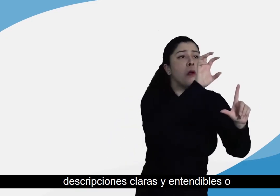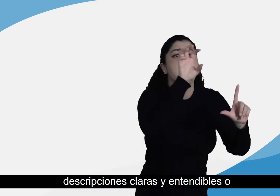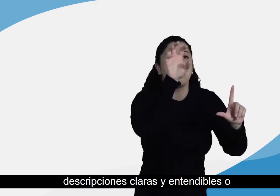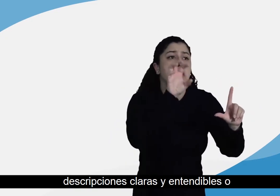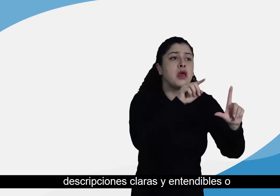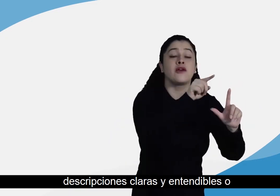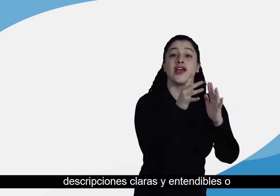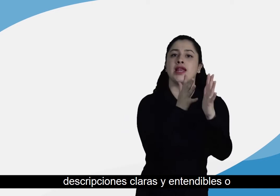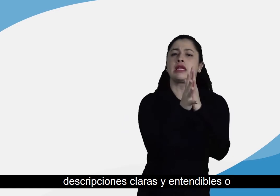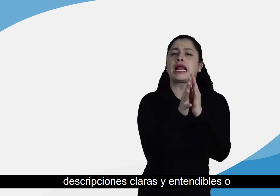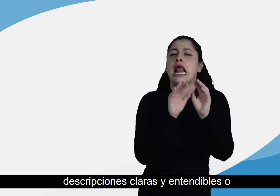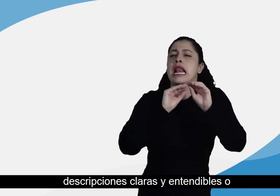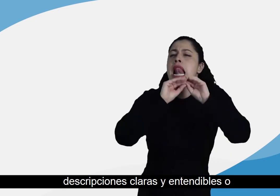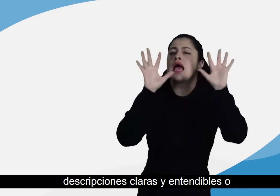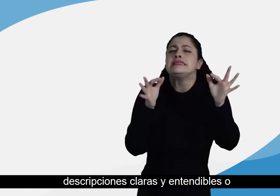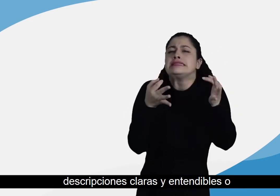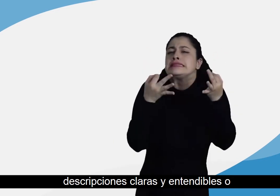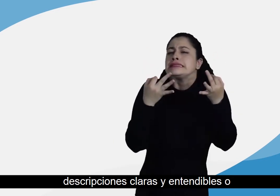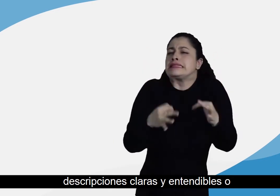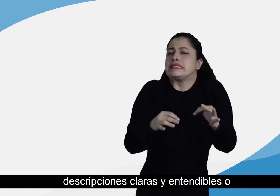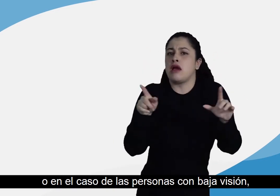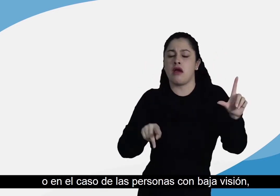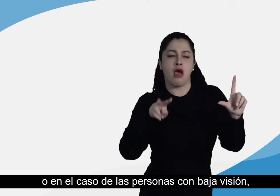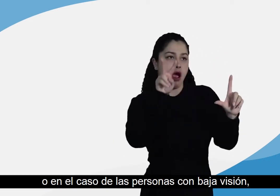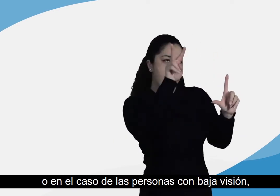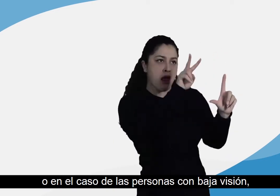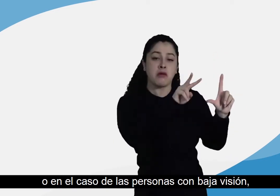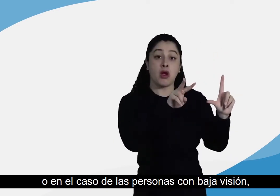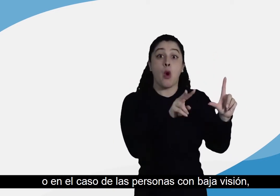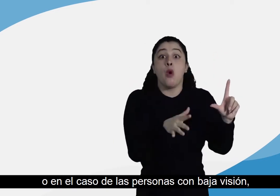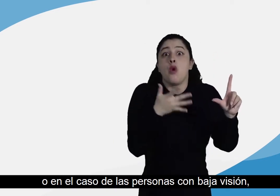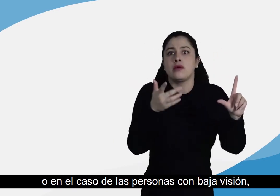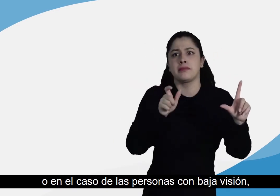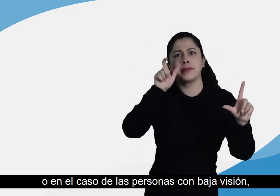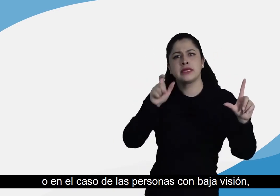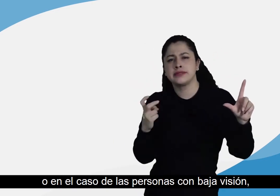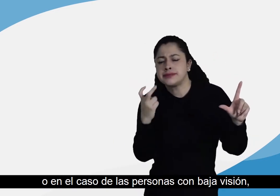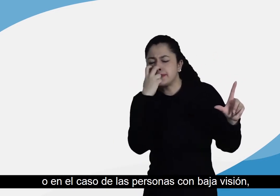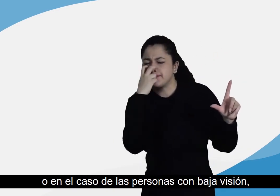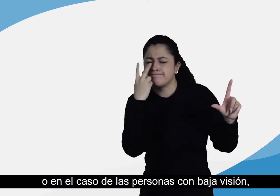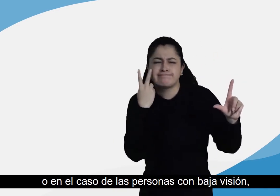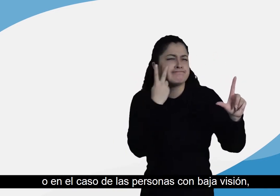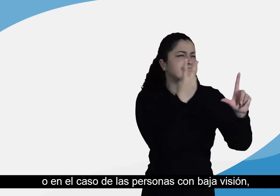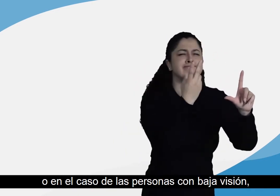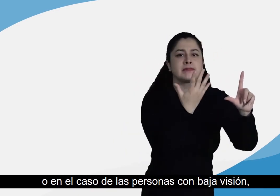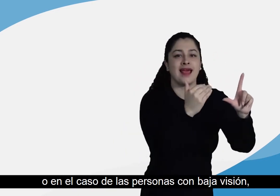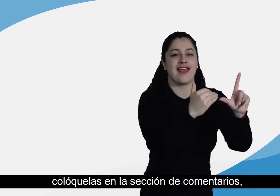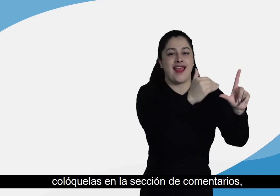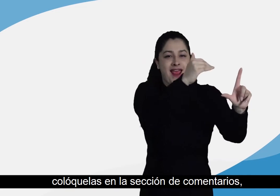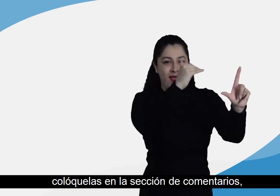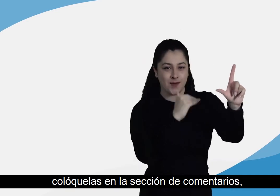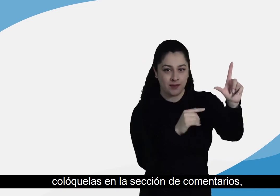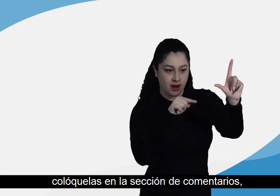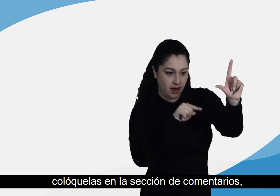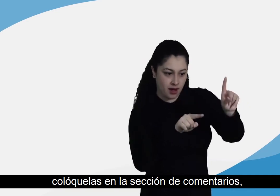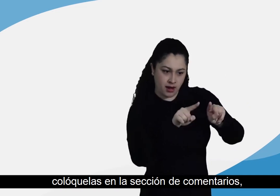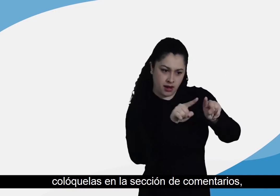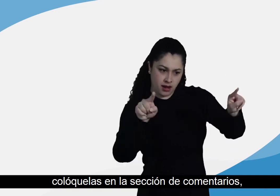y entendibles o, en el caso de las personas con baja visión, colóquelas en la